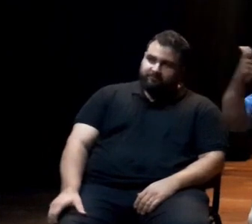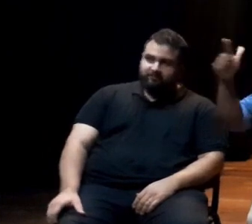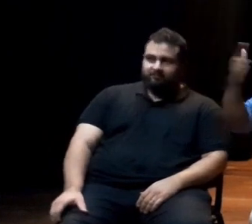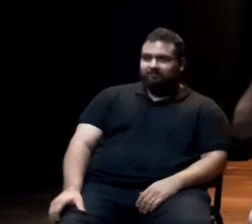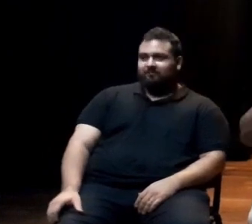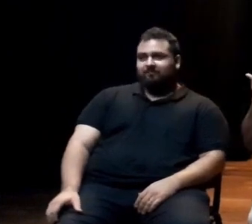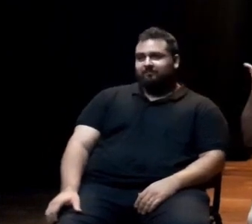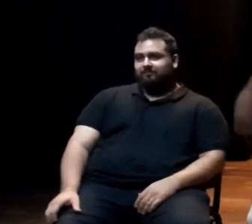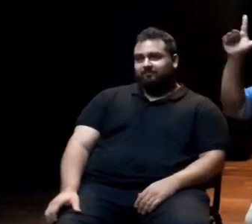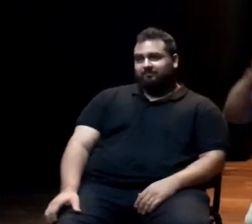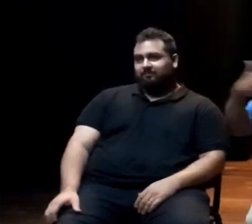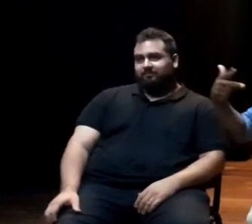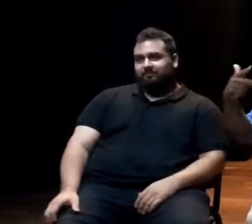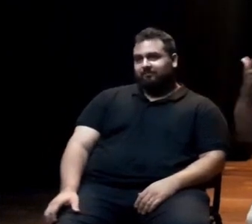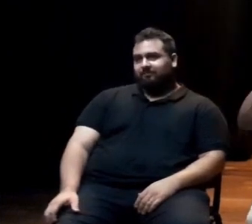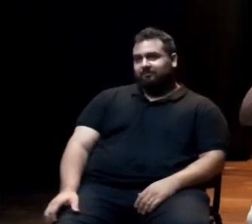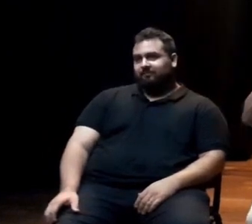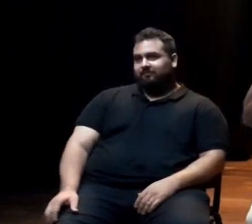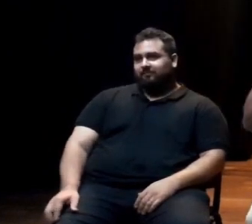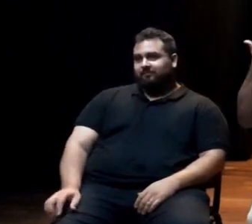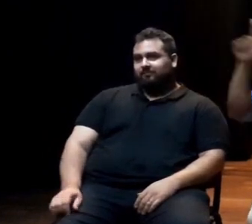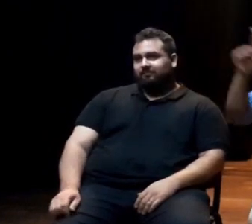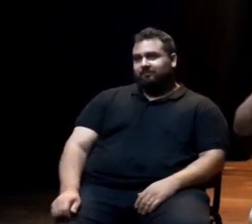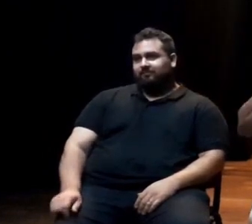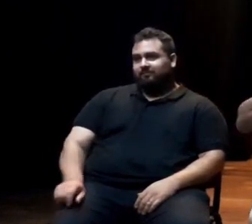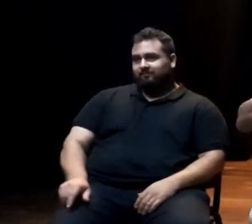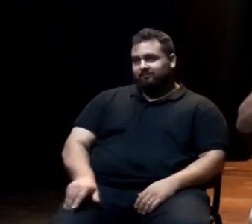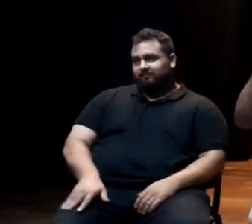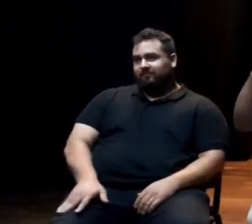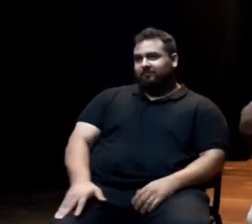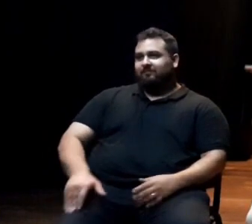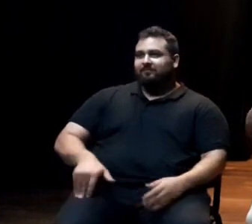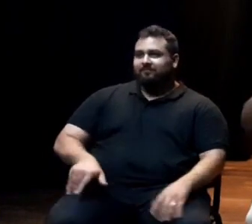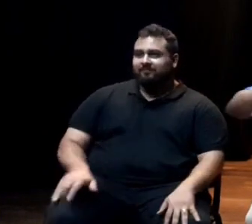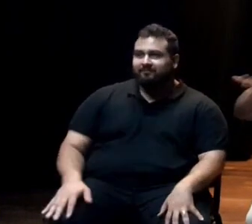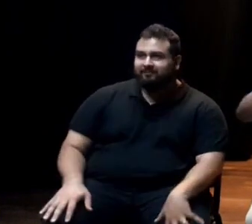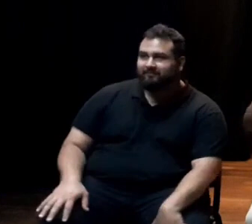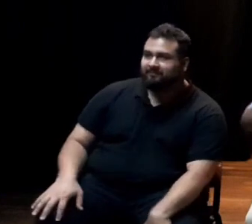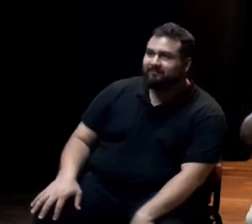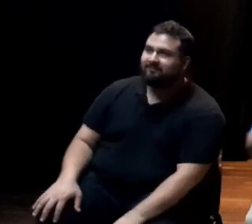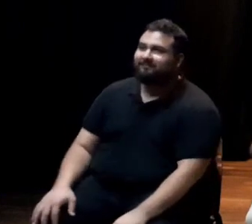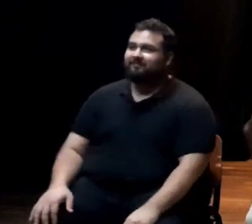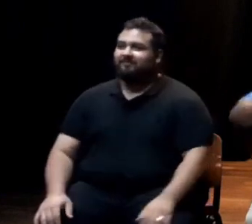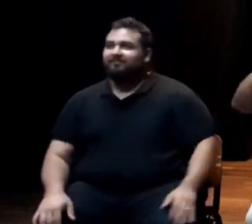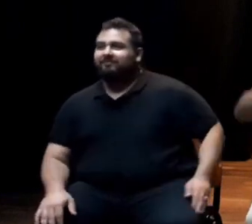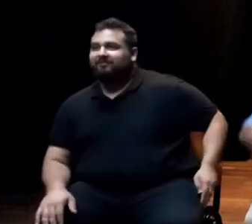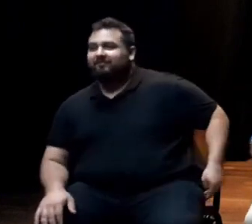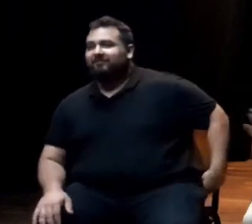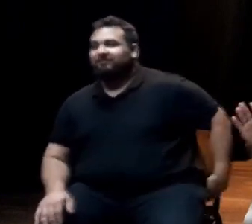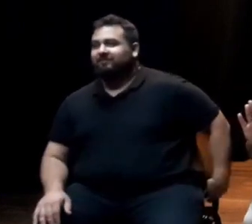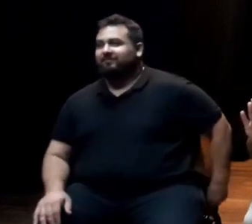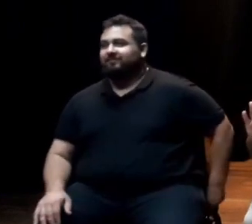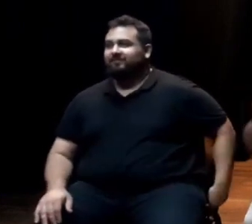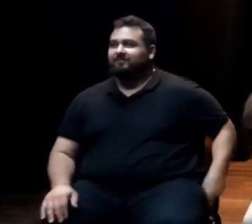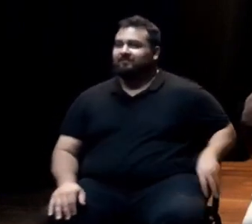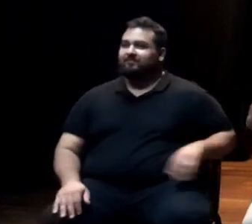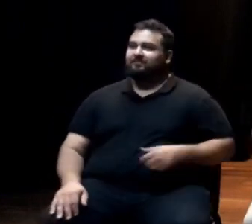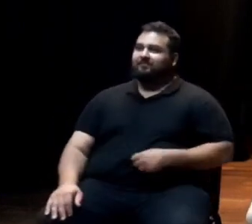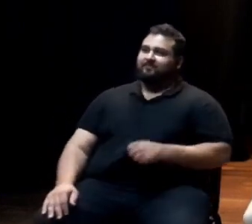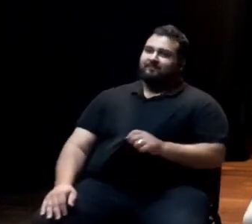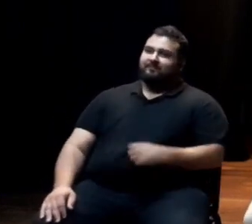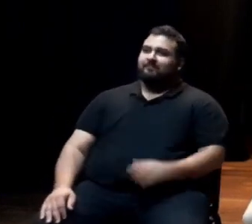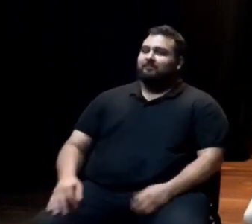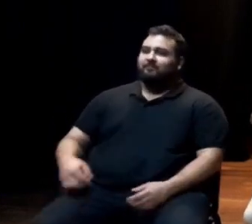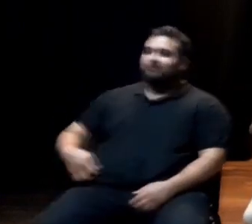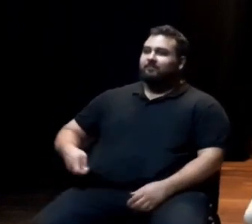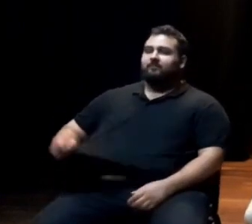outra língua. É outra coisa. Você está falando inglês, não vai ser aqui, é Brasil. Se você me